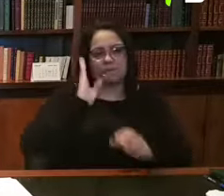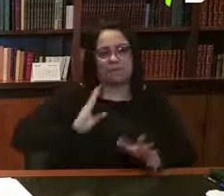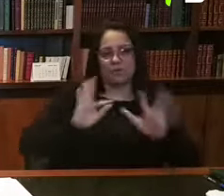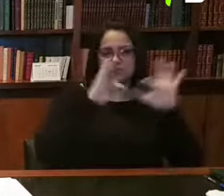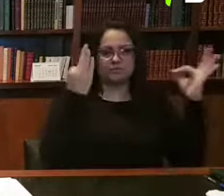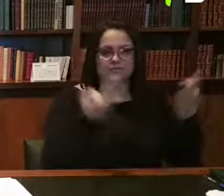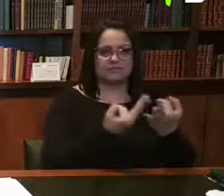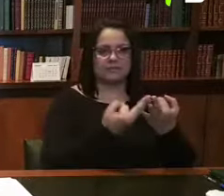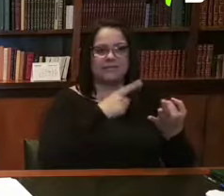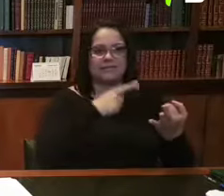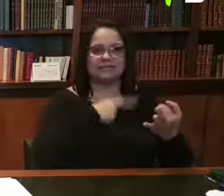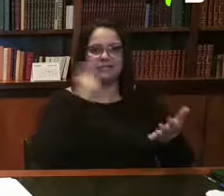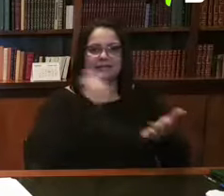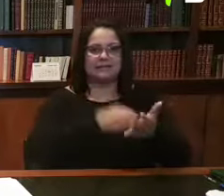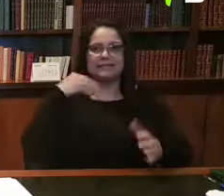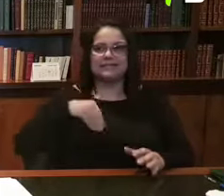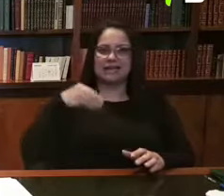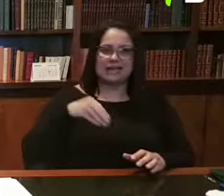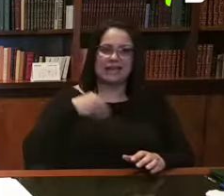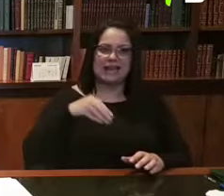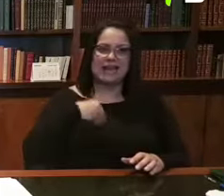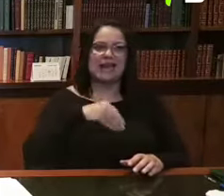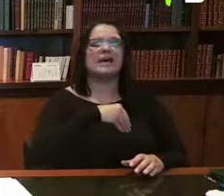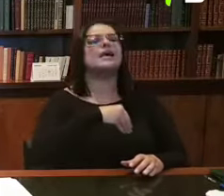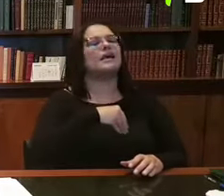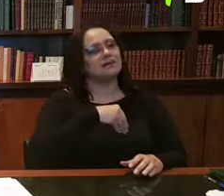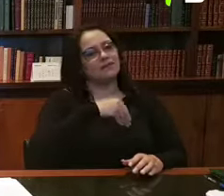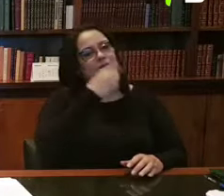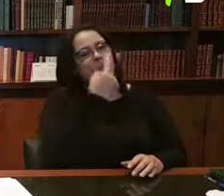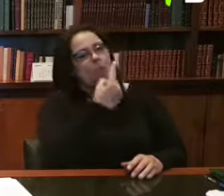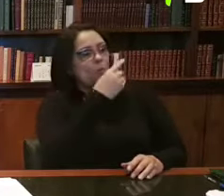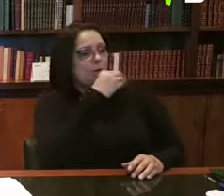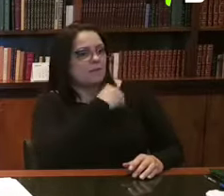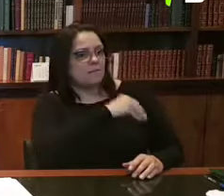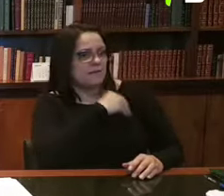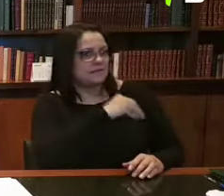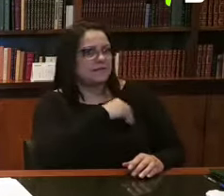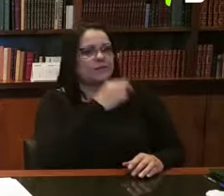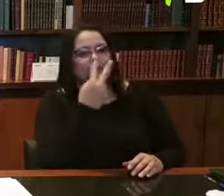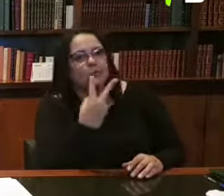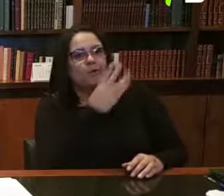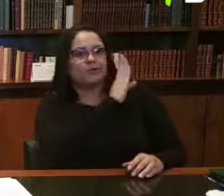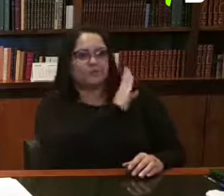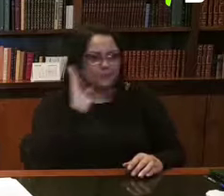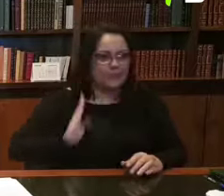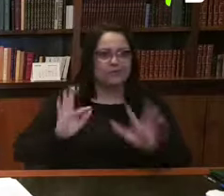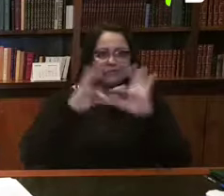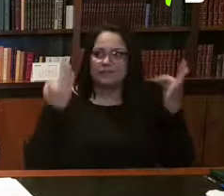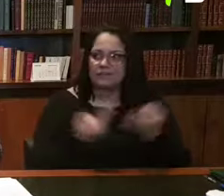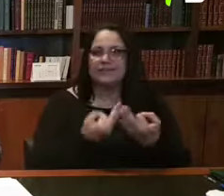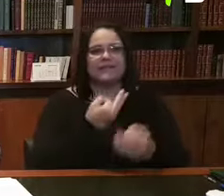passar para quem está ganhando mais 1:30 bolsa família quando passar para 400 que vale a o bolsa família quando passar para